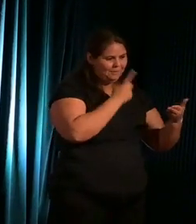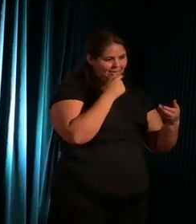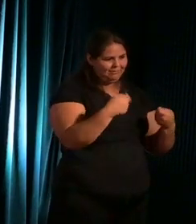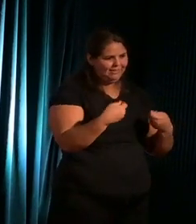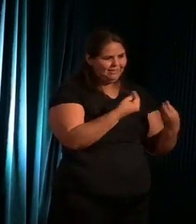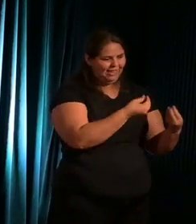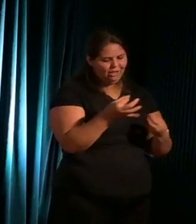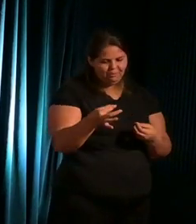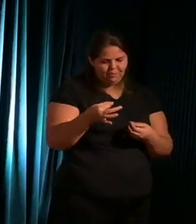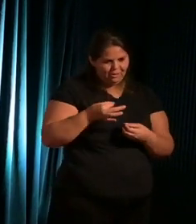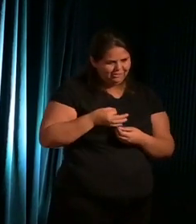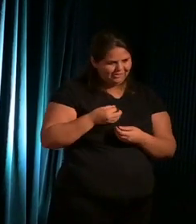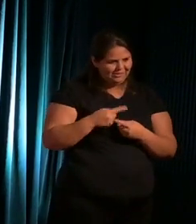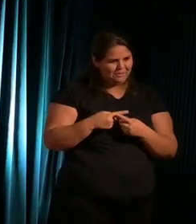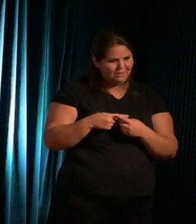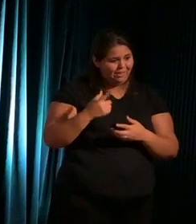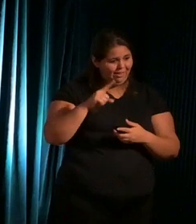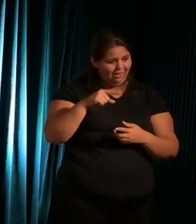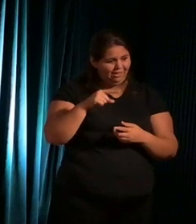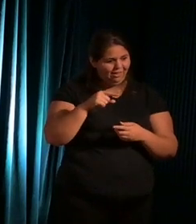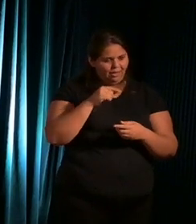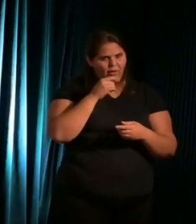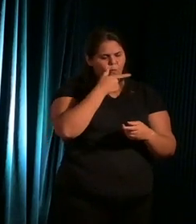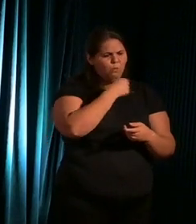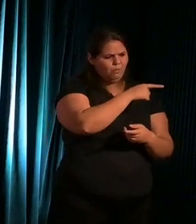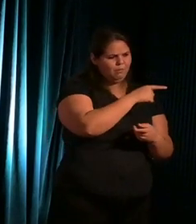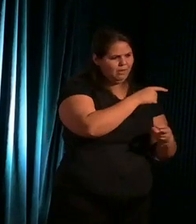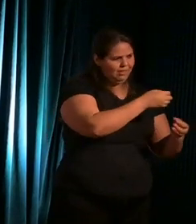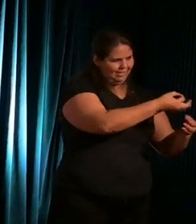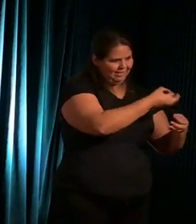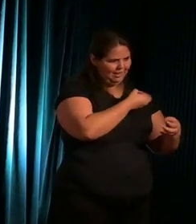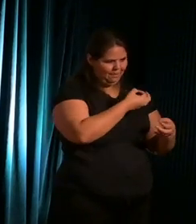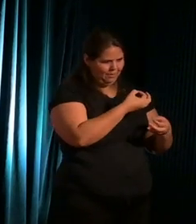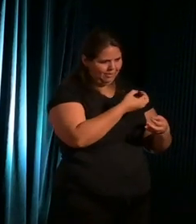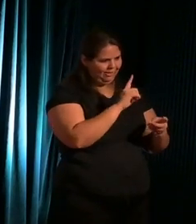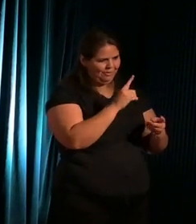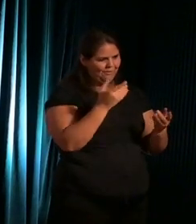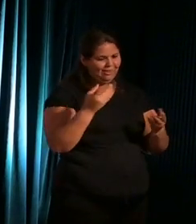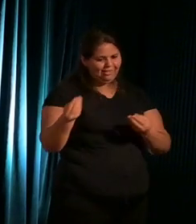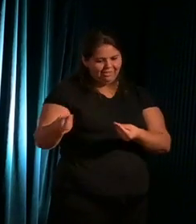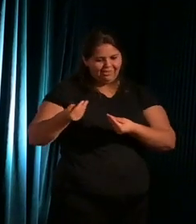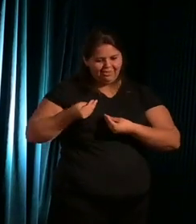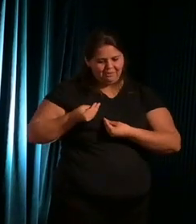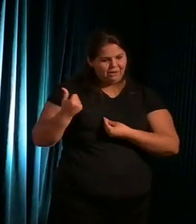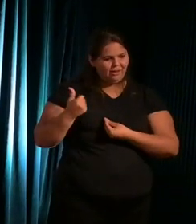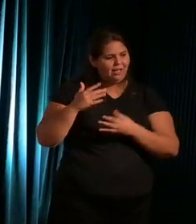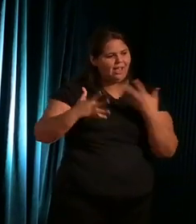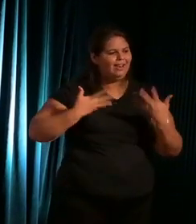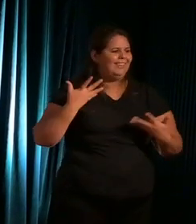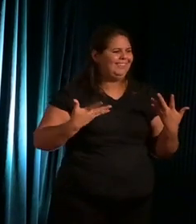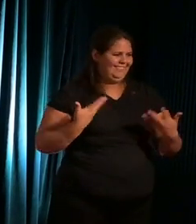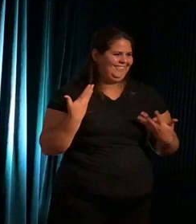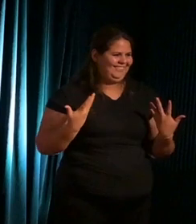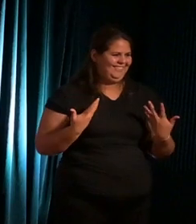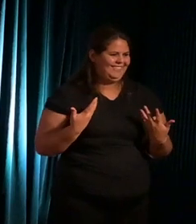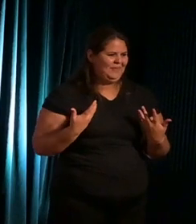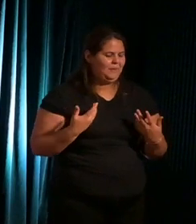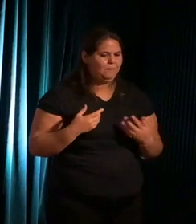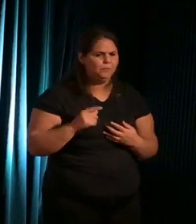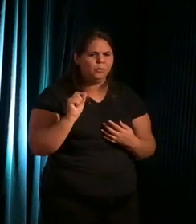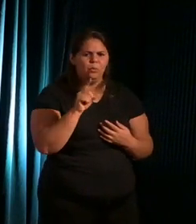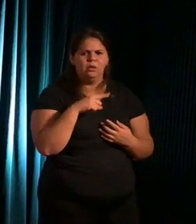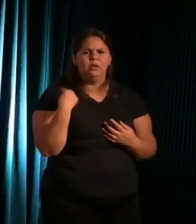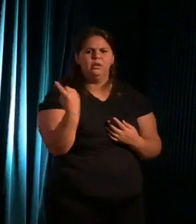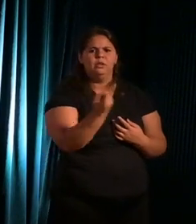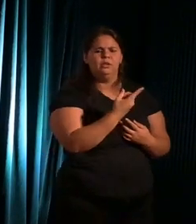você a cada vez. Ah, é essa alegria, desse afeto, desse amor. O que, dessa que a gente veio fazer aqui durante alguns anos? Todos